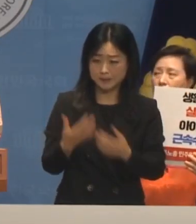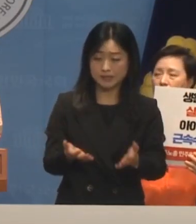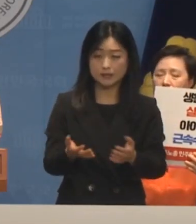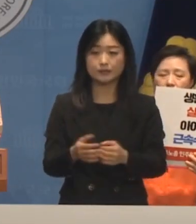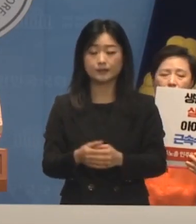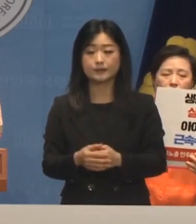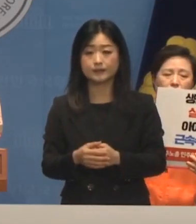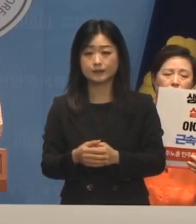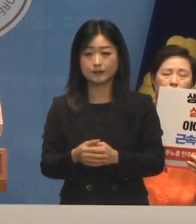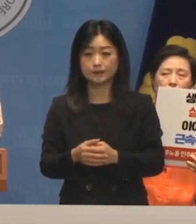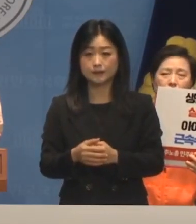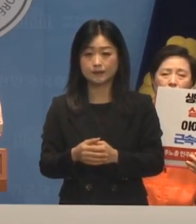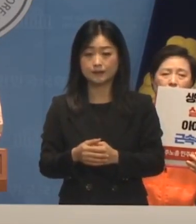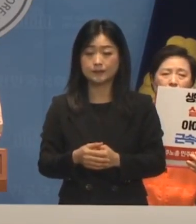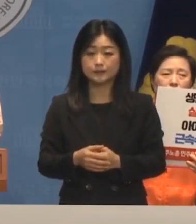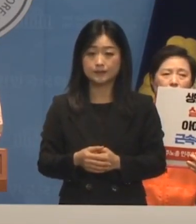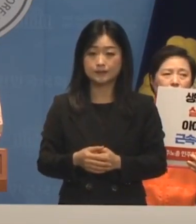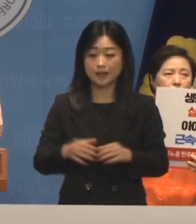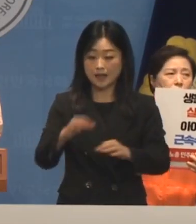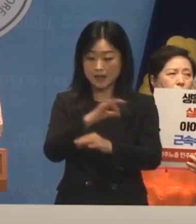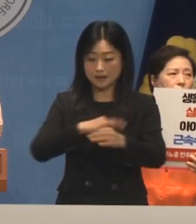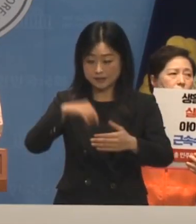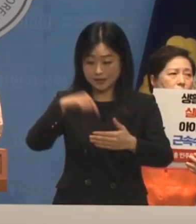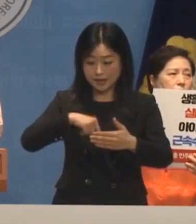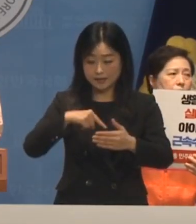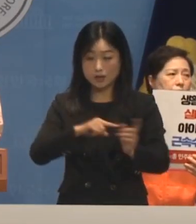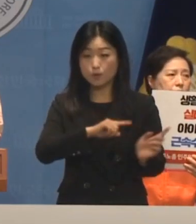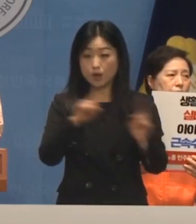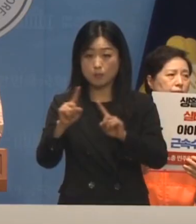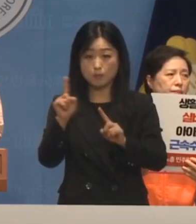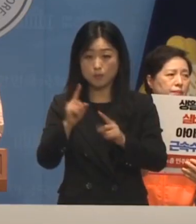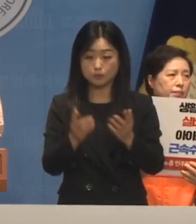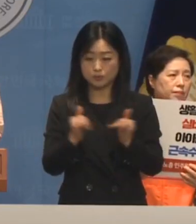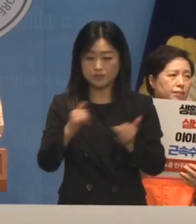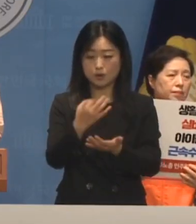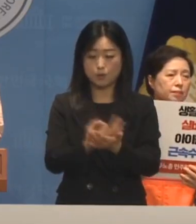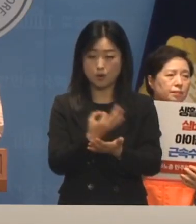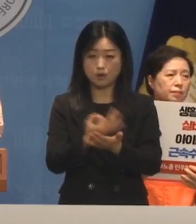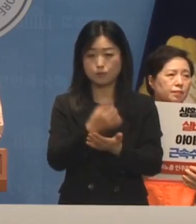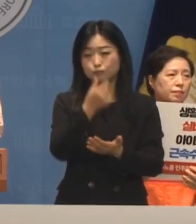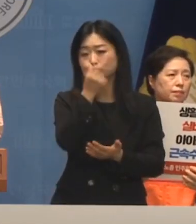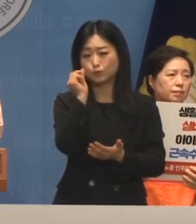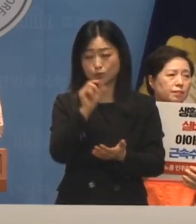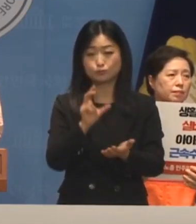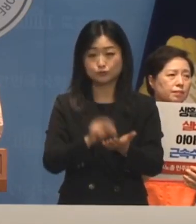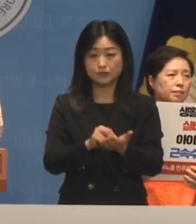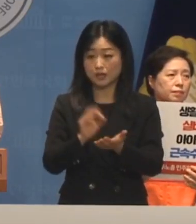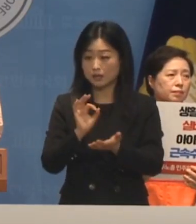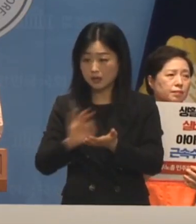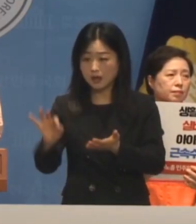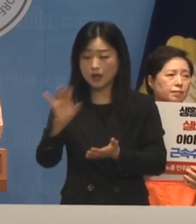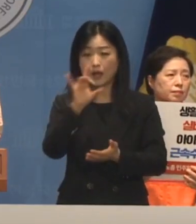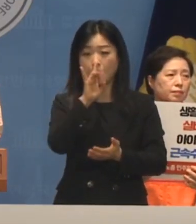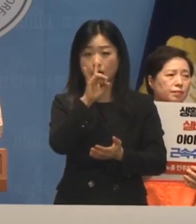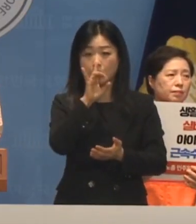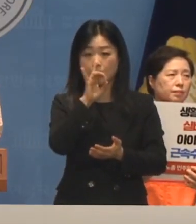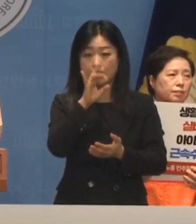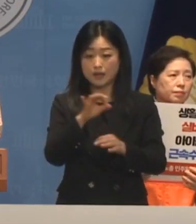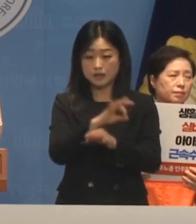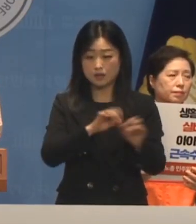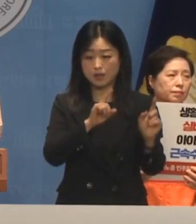있습니다. 내수를 회복할 핵심은 노동자들의 소득이 충분하지 않기에 소비가 진작되지 않고